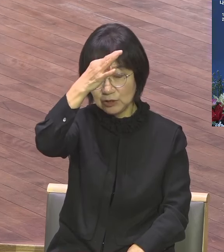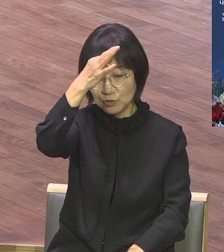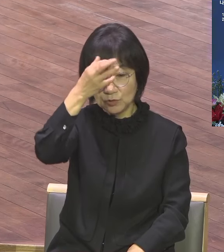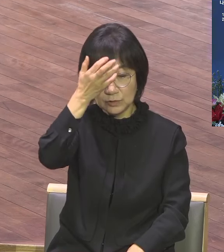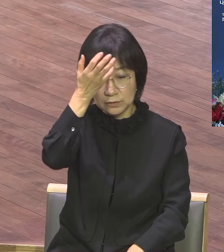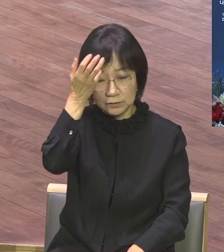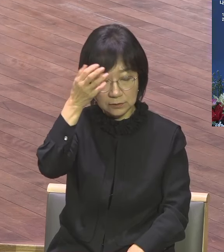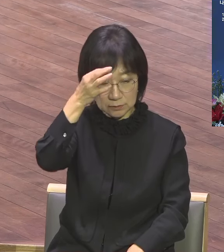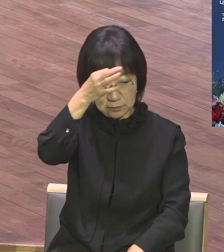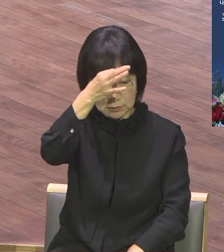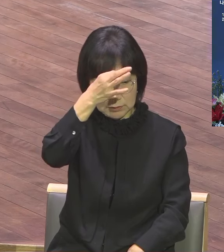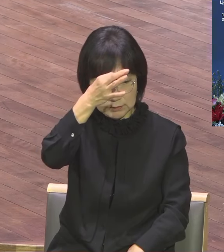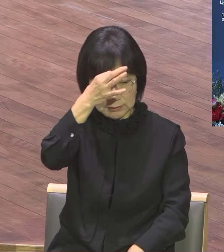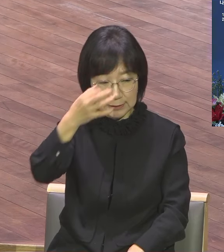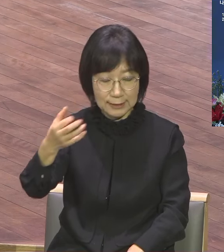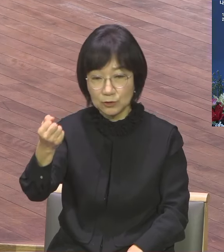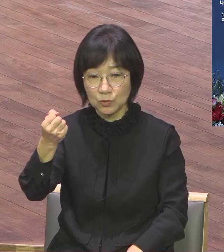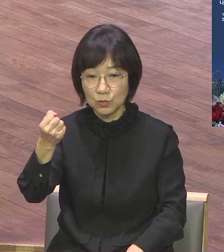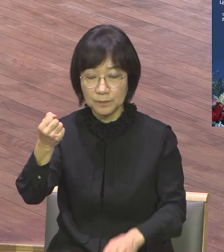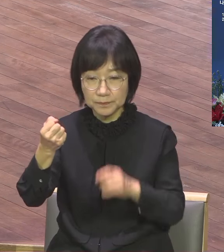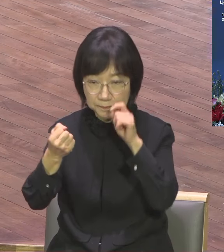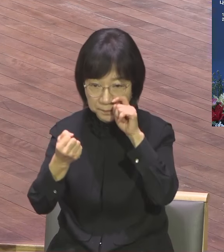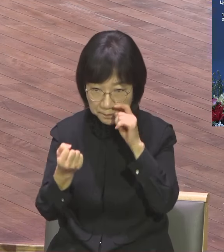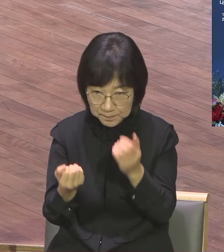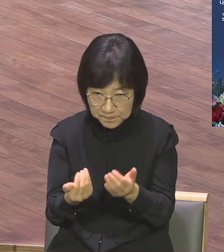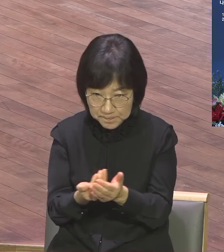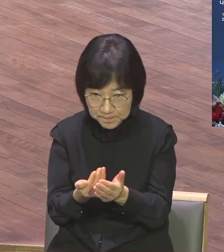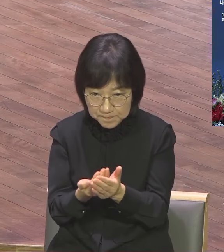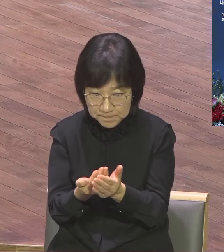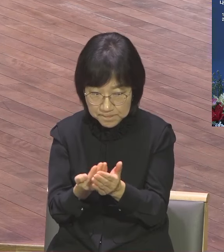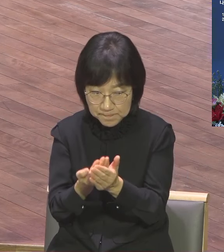기술, 요걸 발전시켜가지고